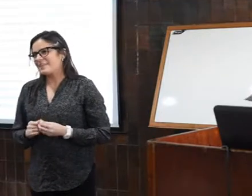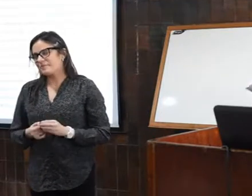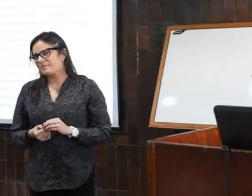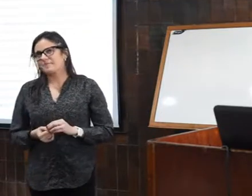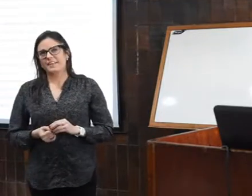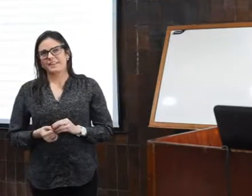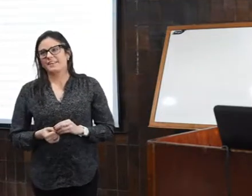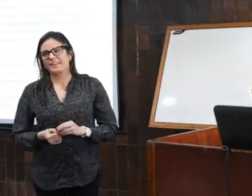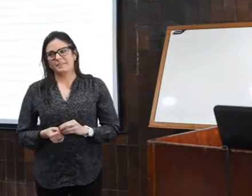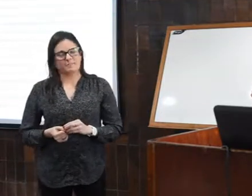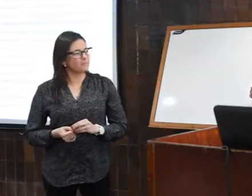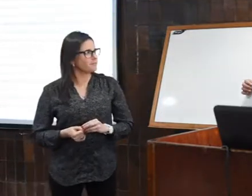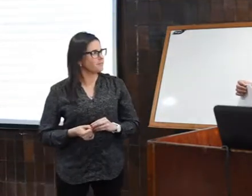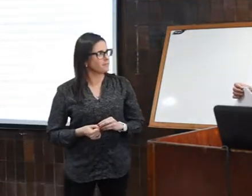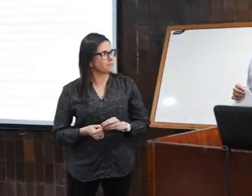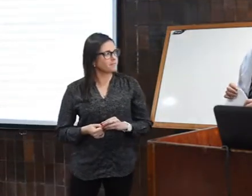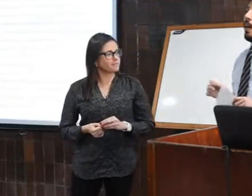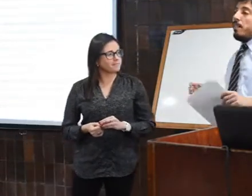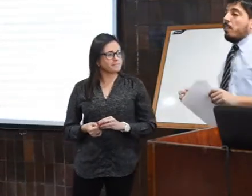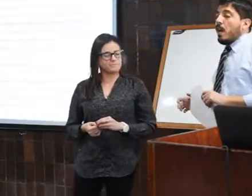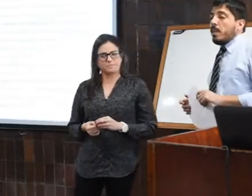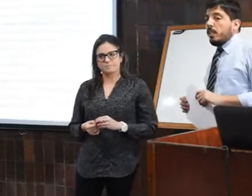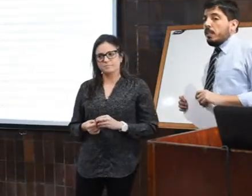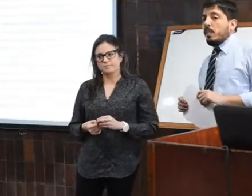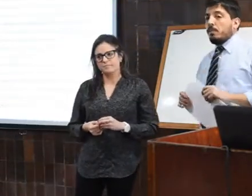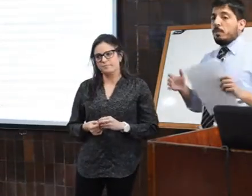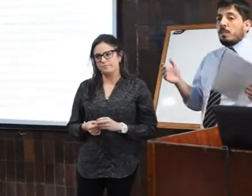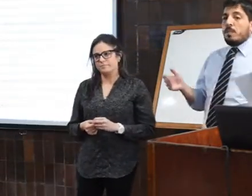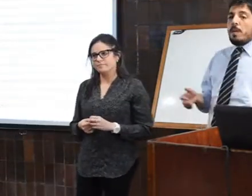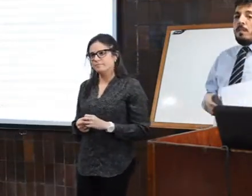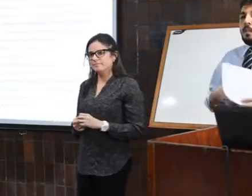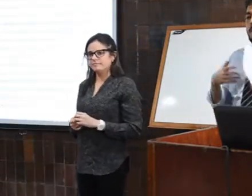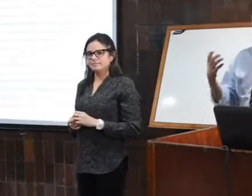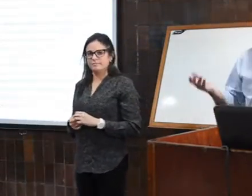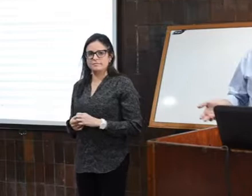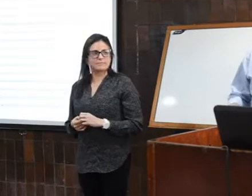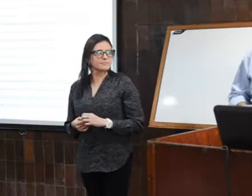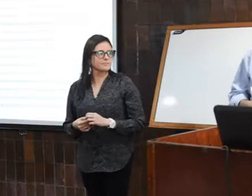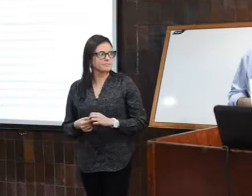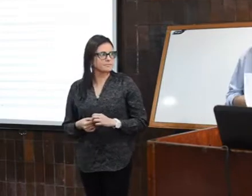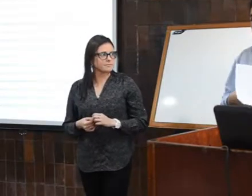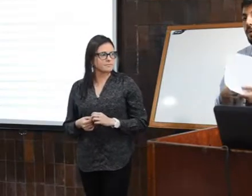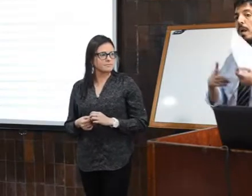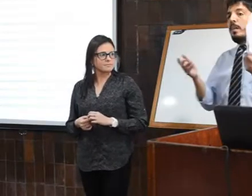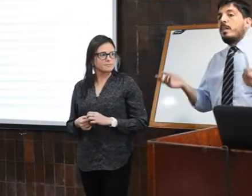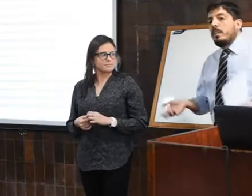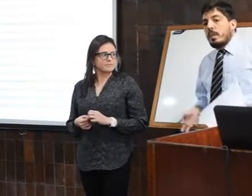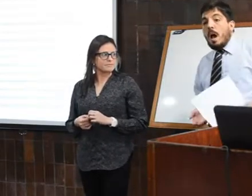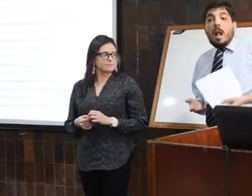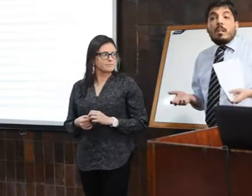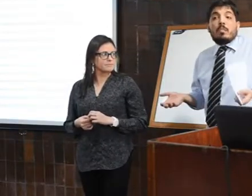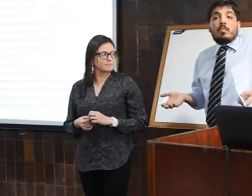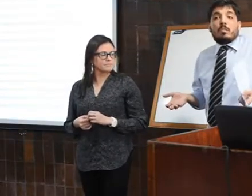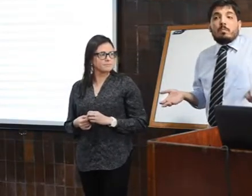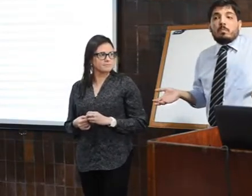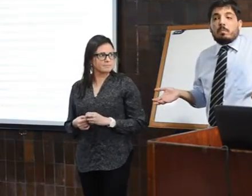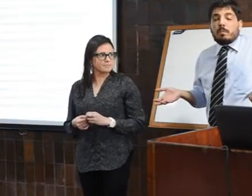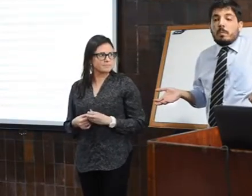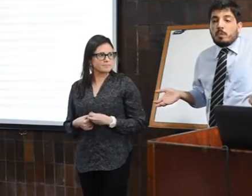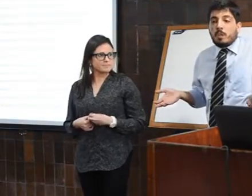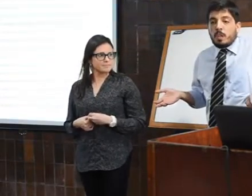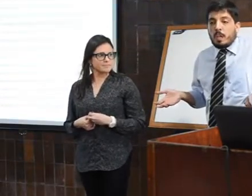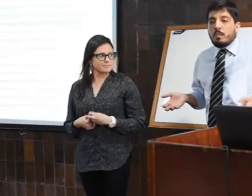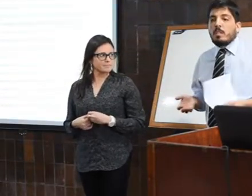y no necesariamente si puede ser extraño que alguien que esté con un montón de embargo de repente tenga asegurar algo con